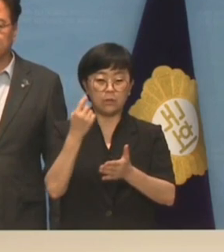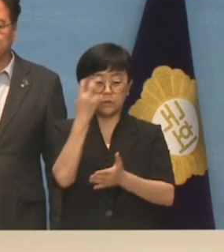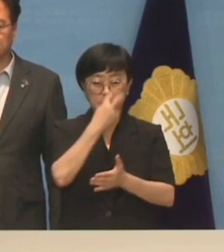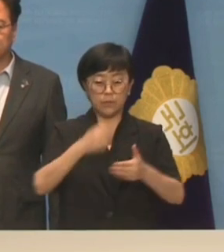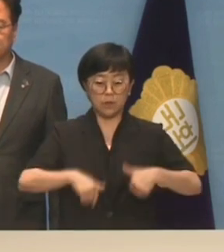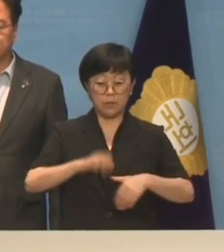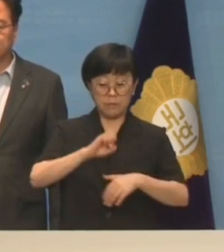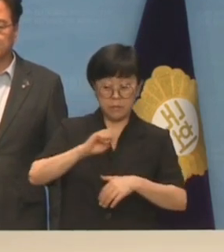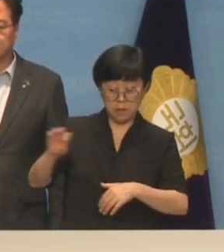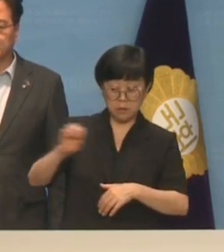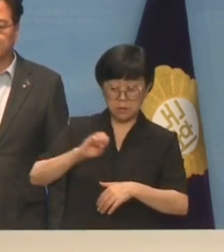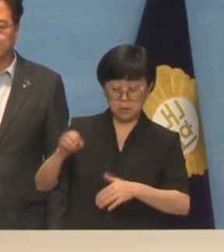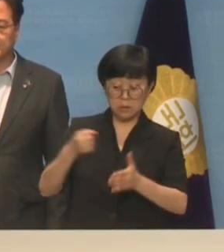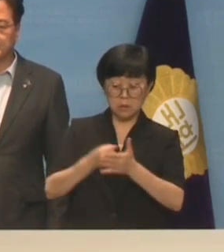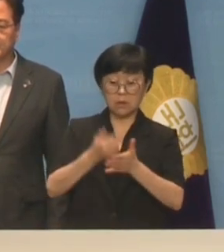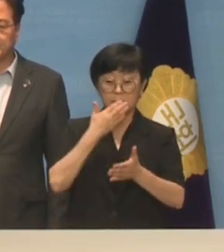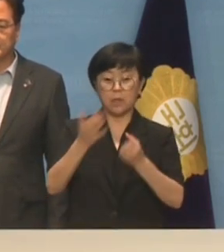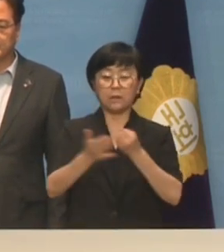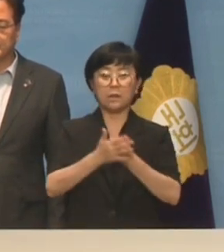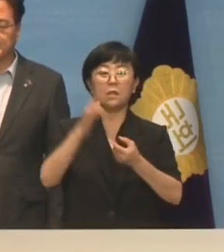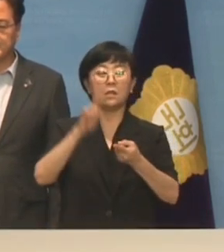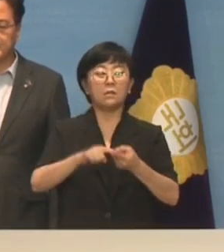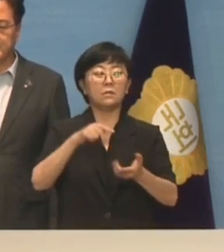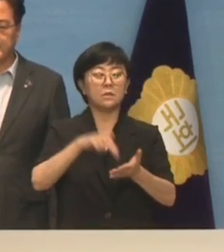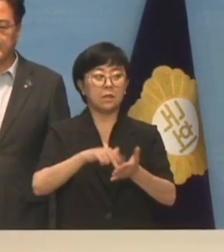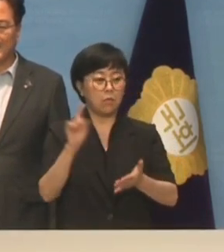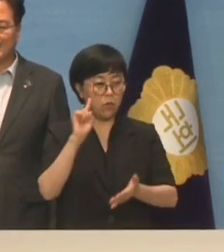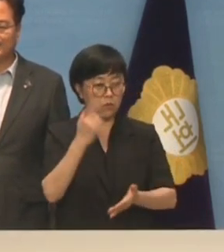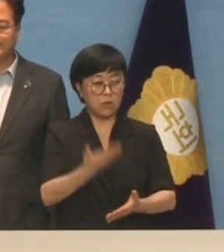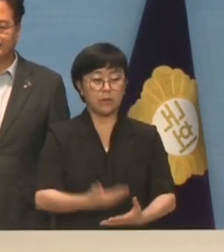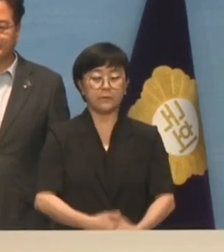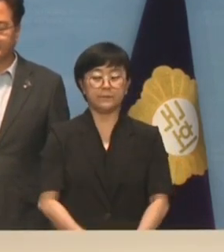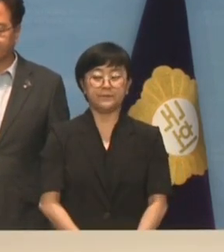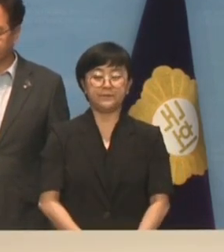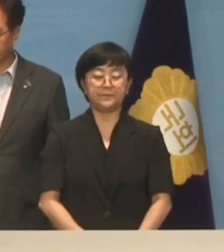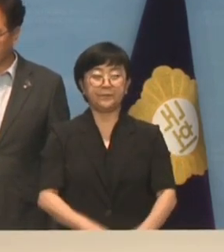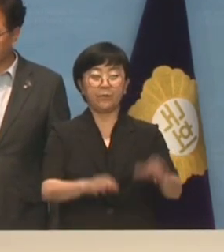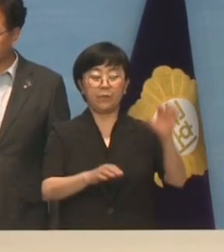방류 여부를 결정할 수 있다고 보는데 이에 대한 입장은 무엇입니까?